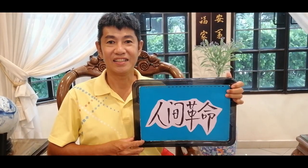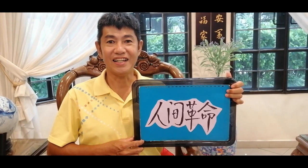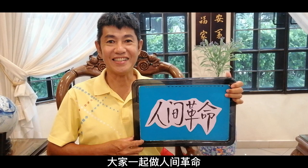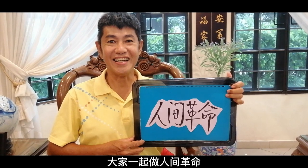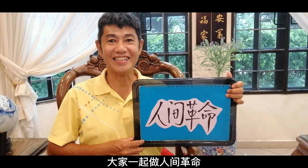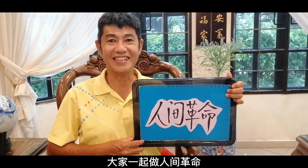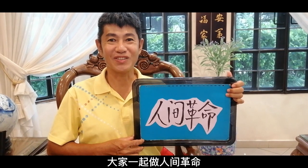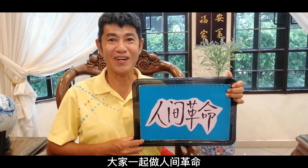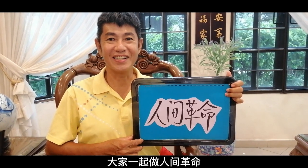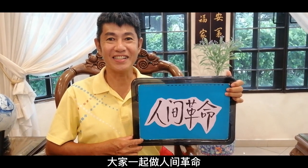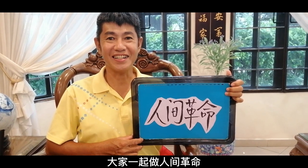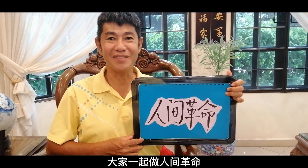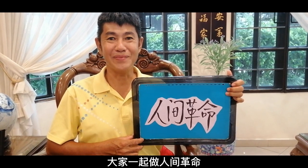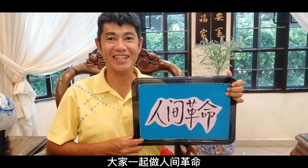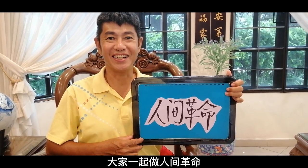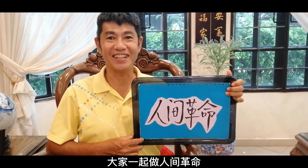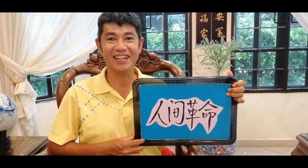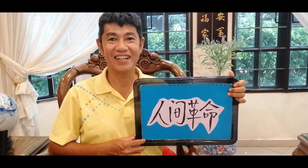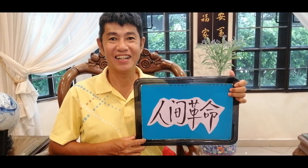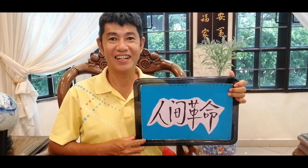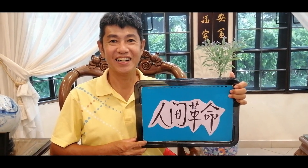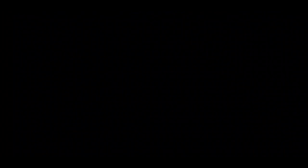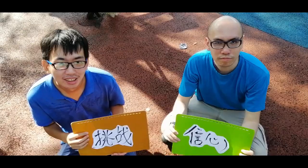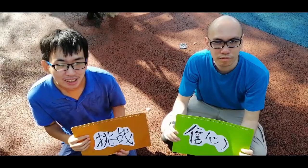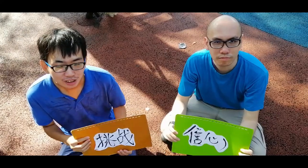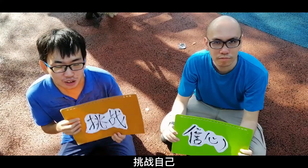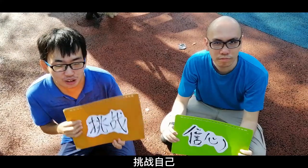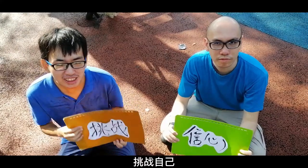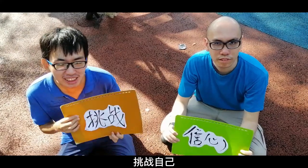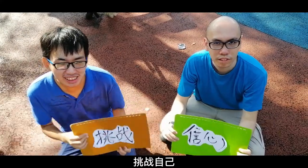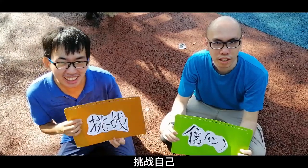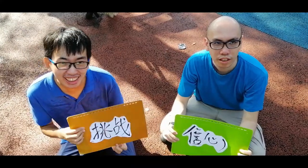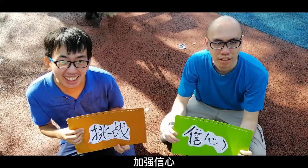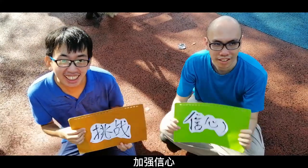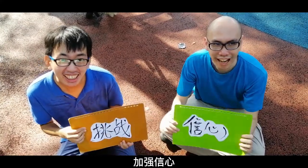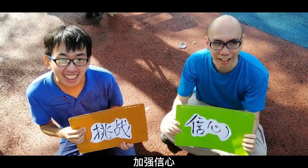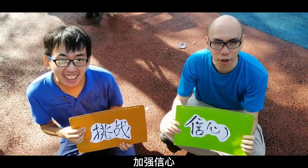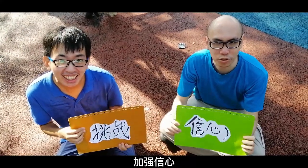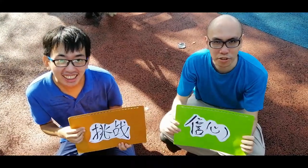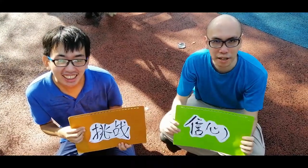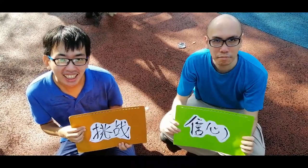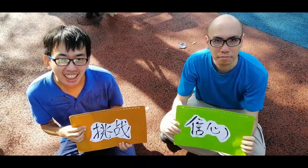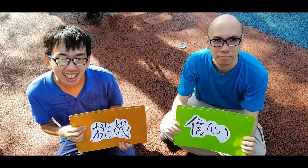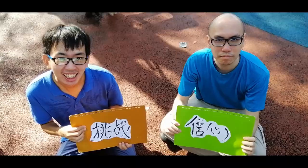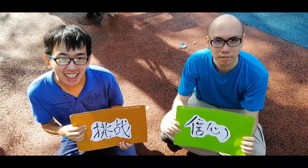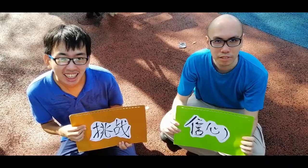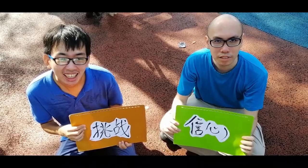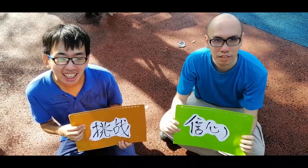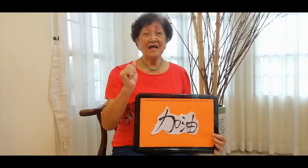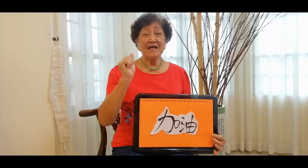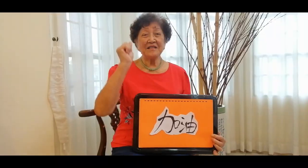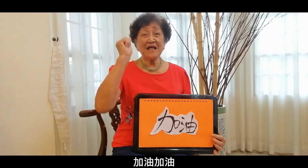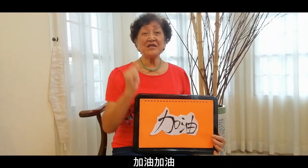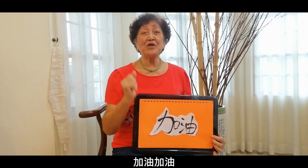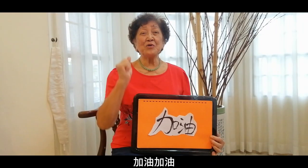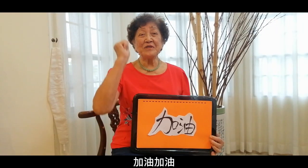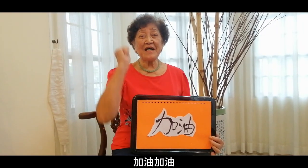大家一起做人间革命， 挑战自己， 加强信心。 加油加